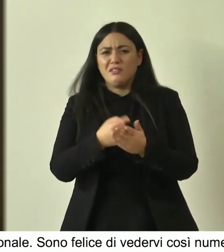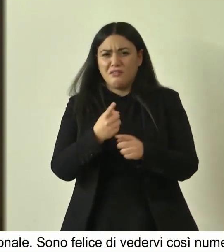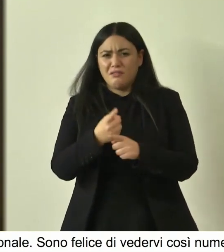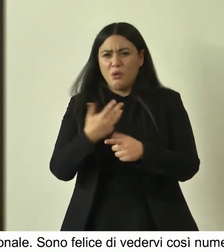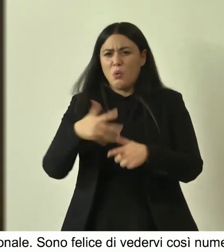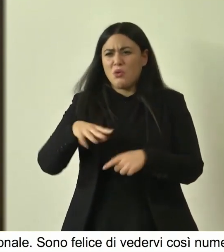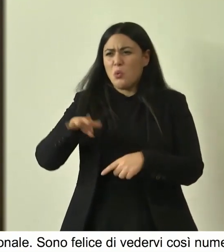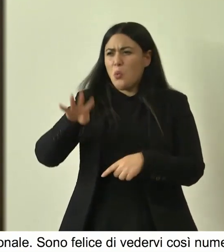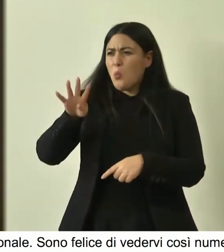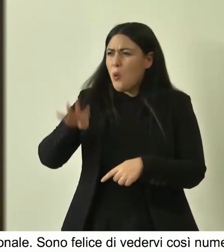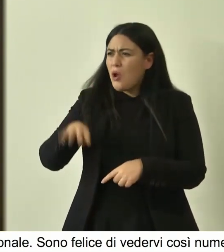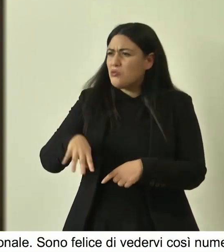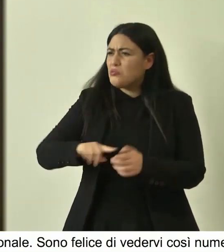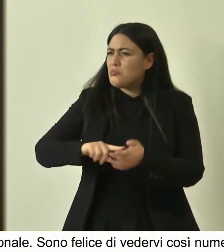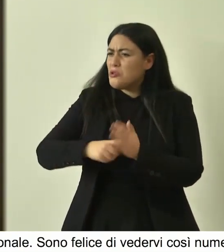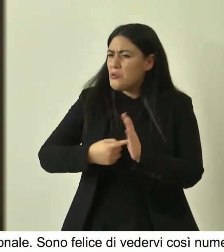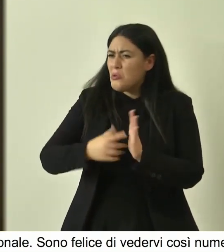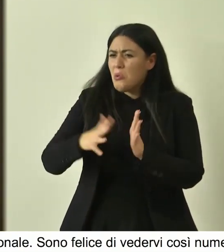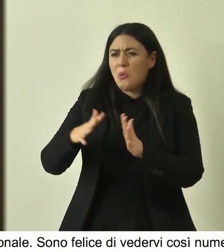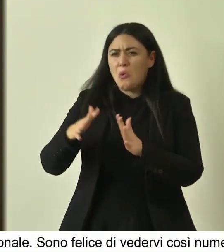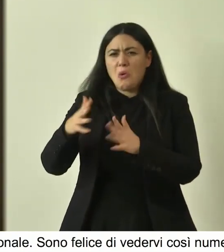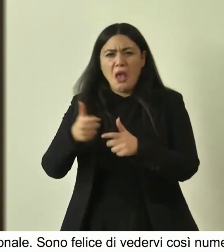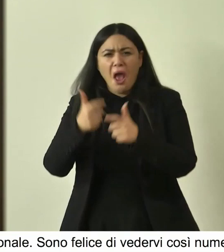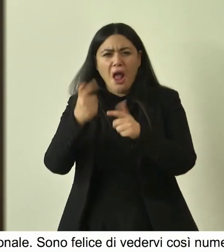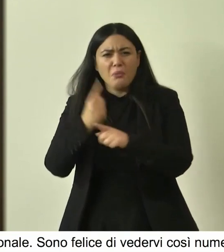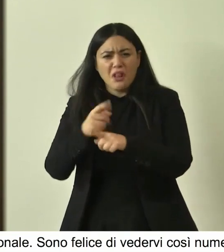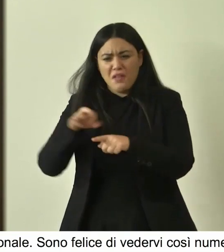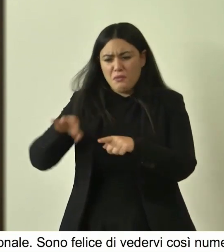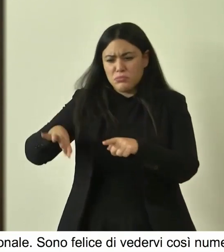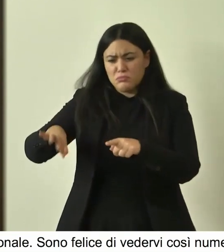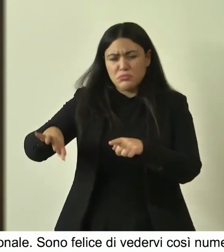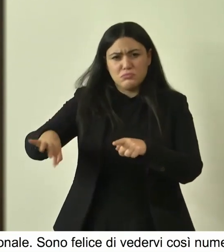milioni e mezzo di alberi che devono essere piantati